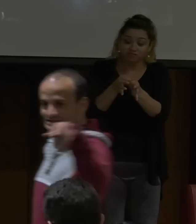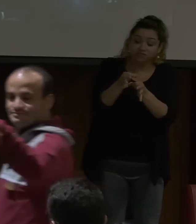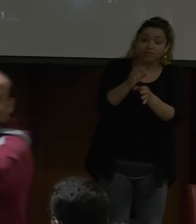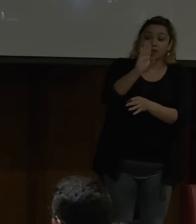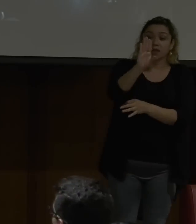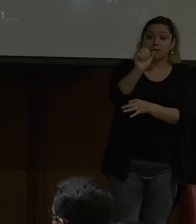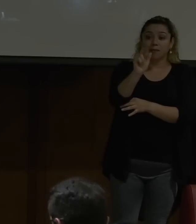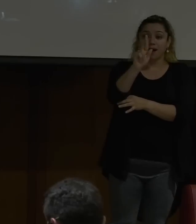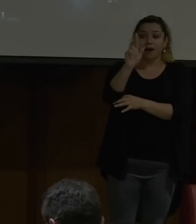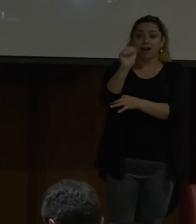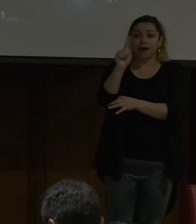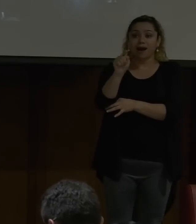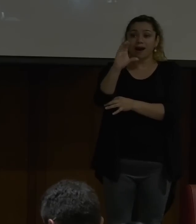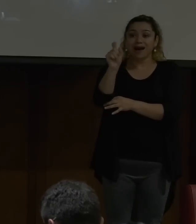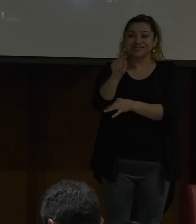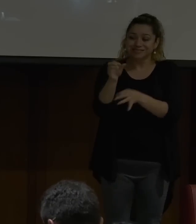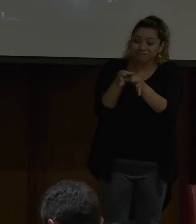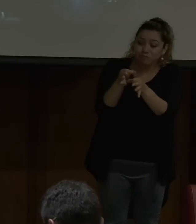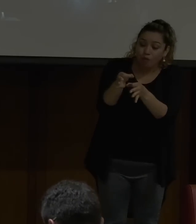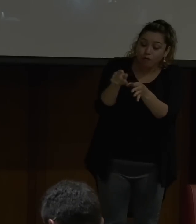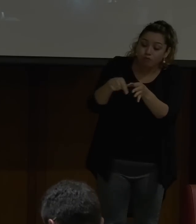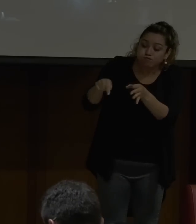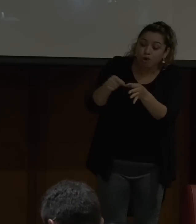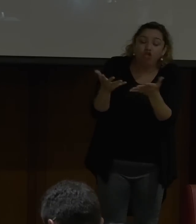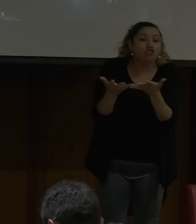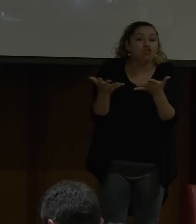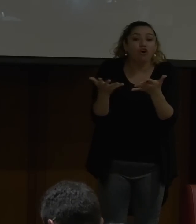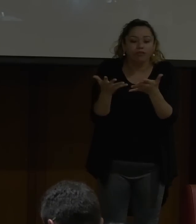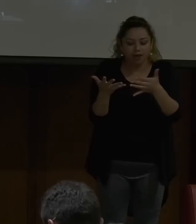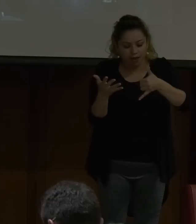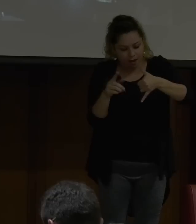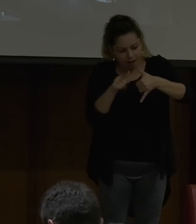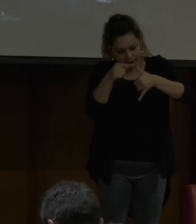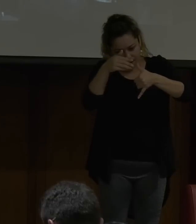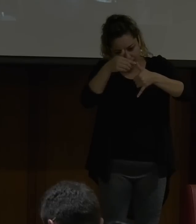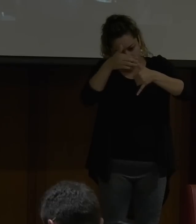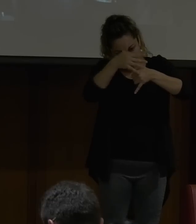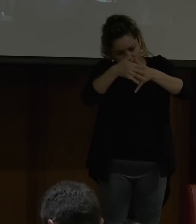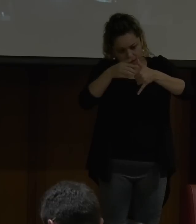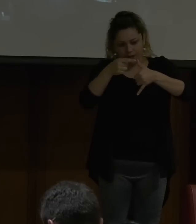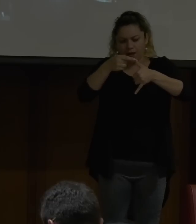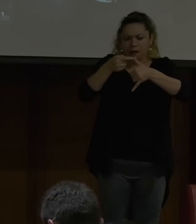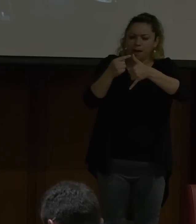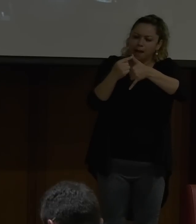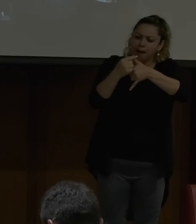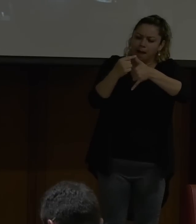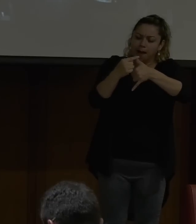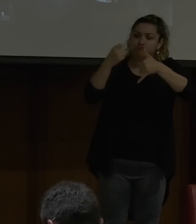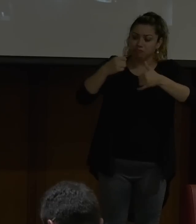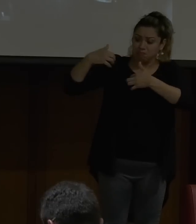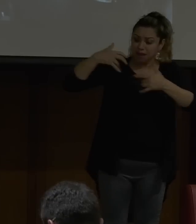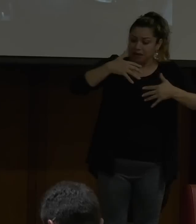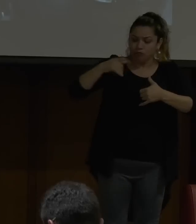sigo contextualizando, Barrancas está ubicada en la frontera norte del Valle de Upar, no de Valledupar, sino